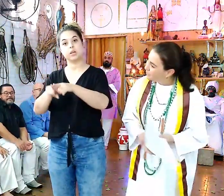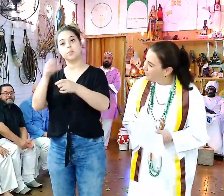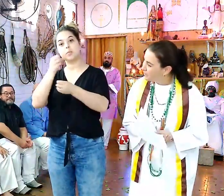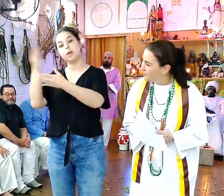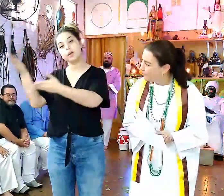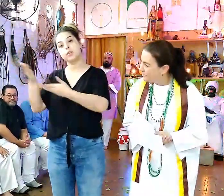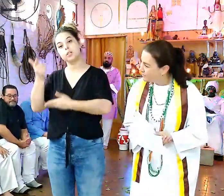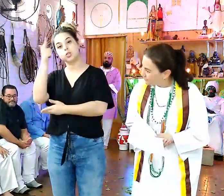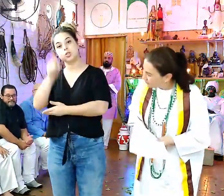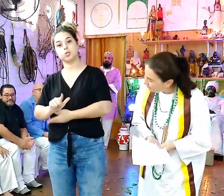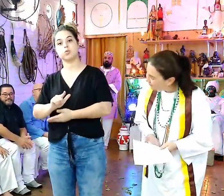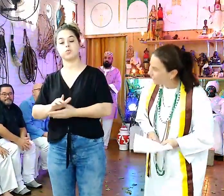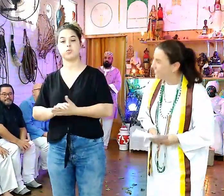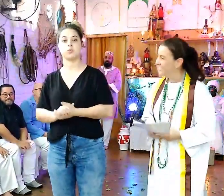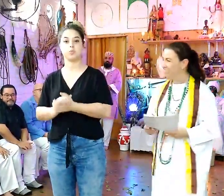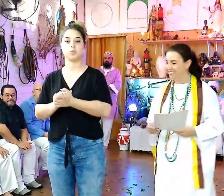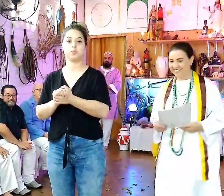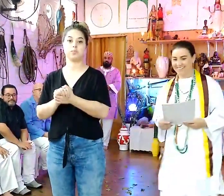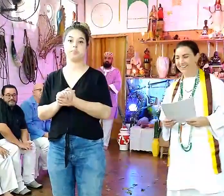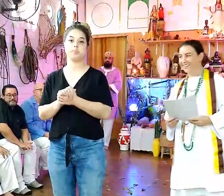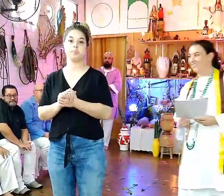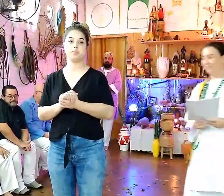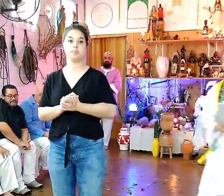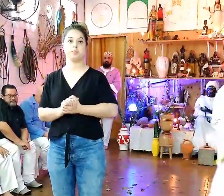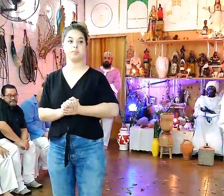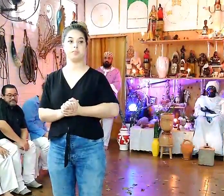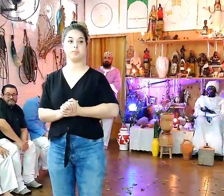seja bem-vindo mais uma vez, por favor.